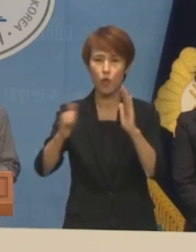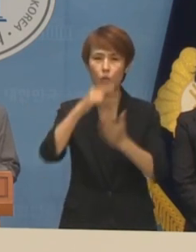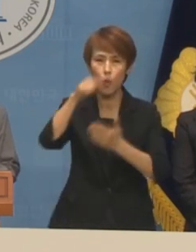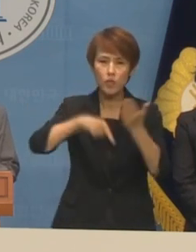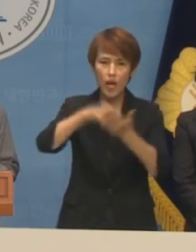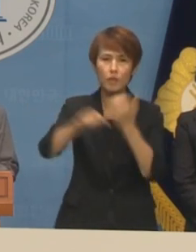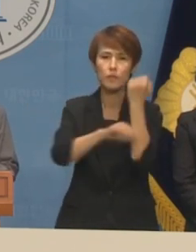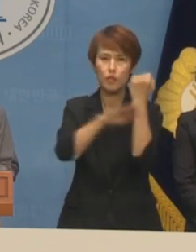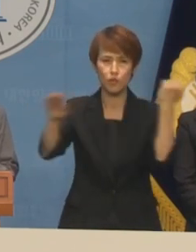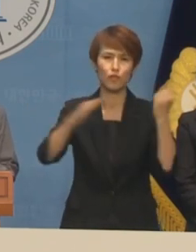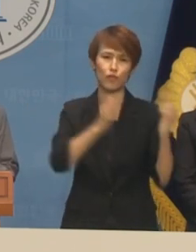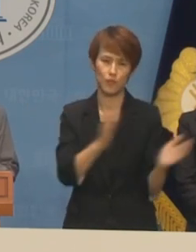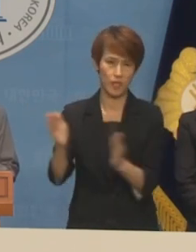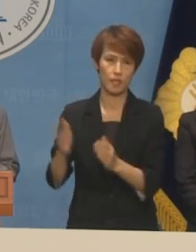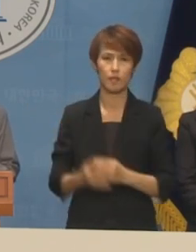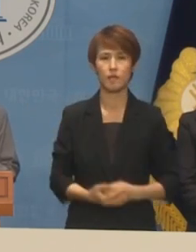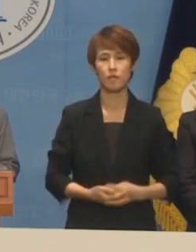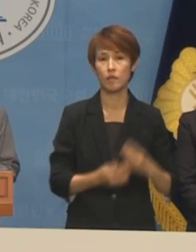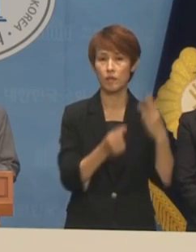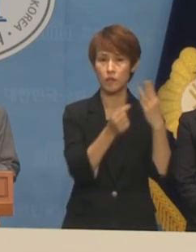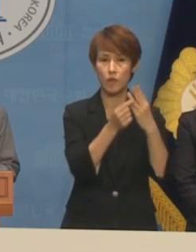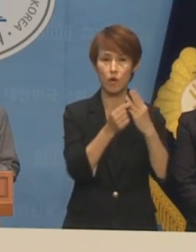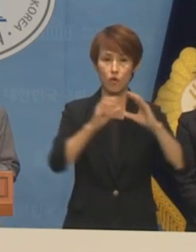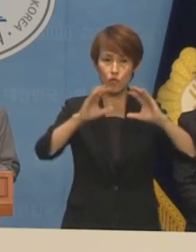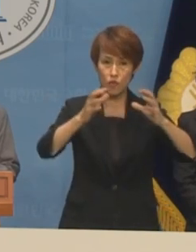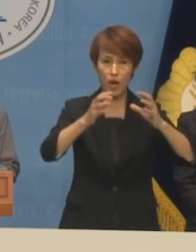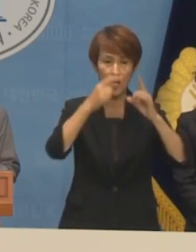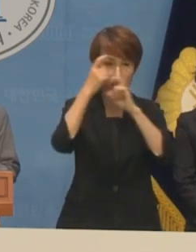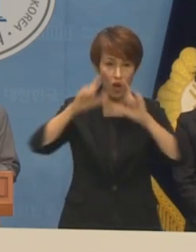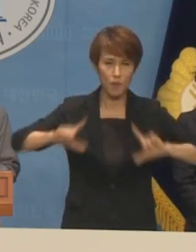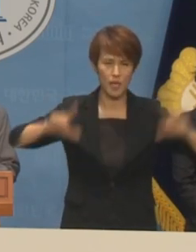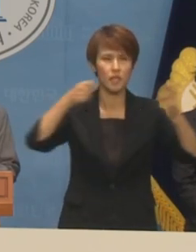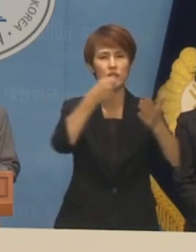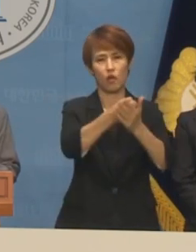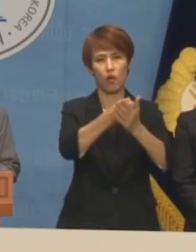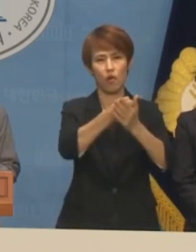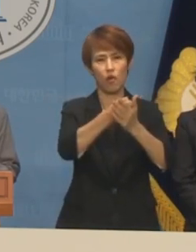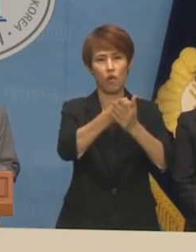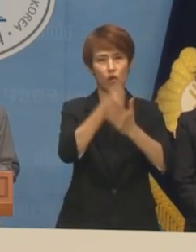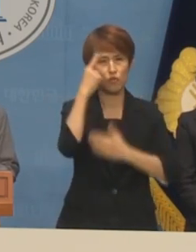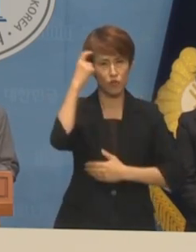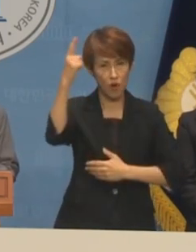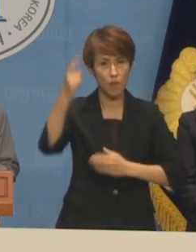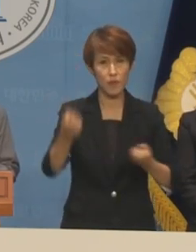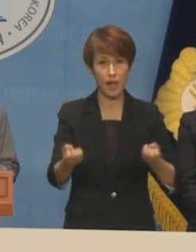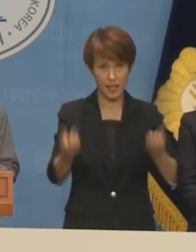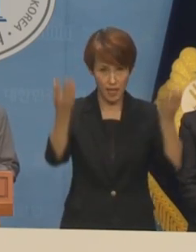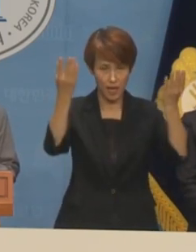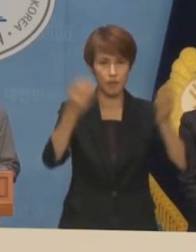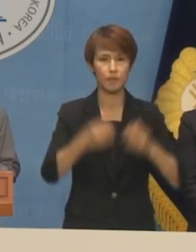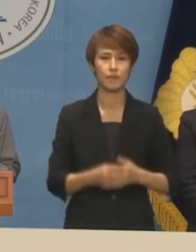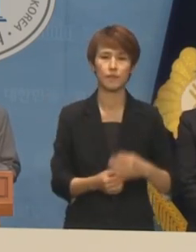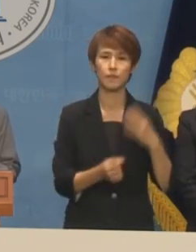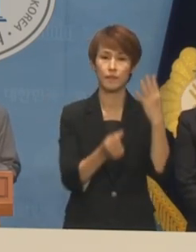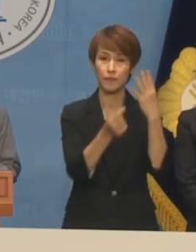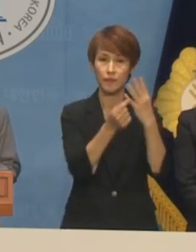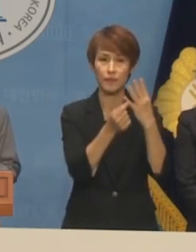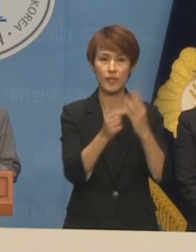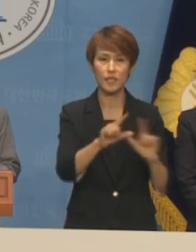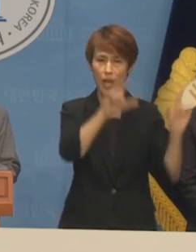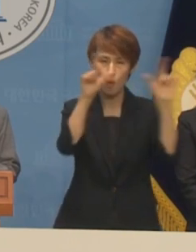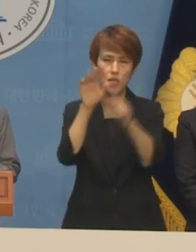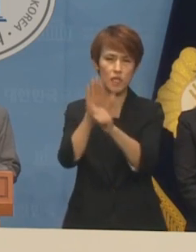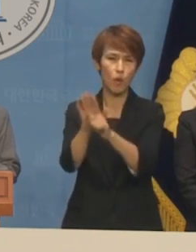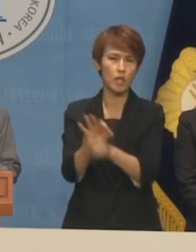절차 마련. 셋째, 국가기념일 지정, 추념일 행사 실시. 넷째,